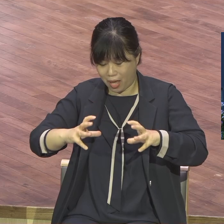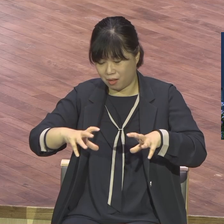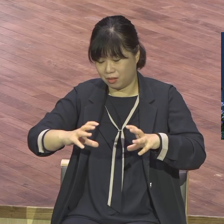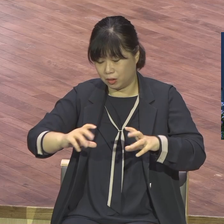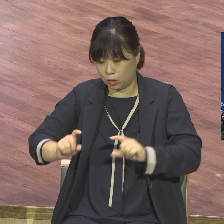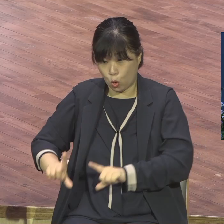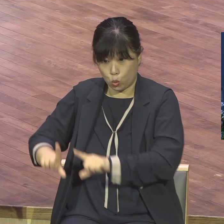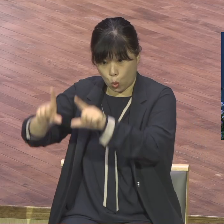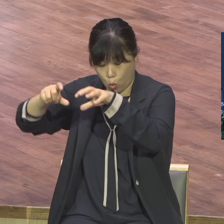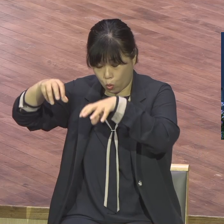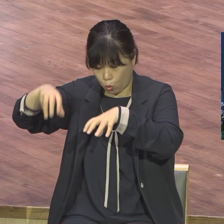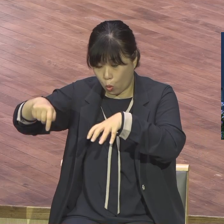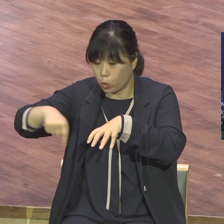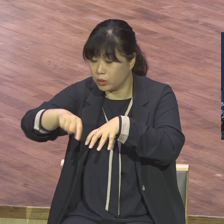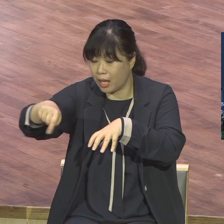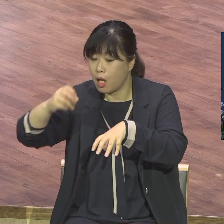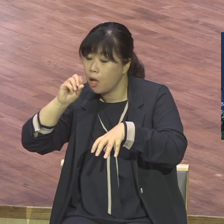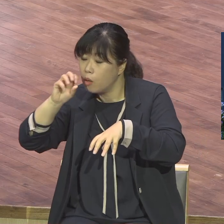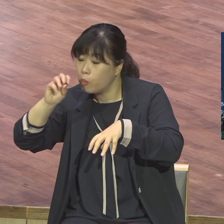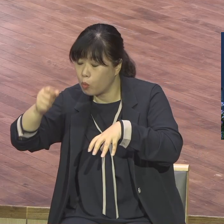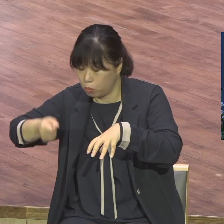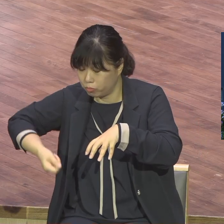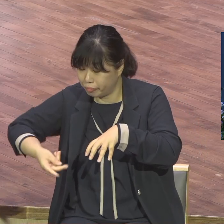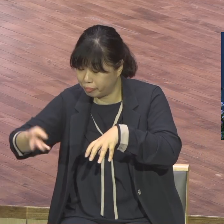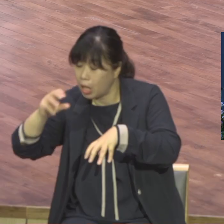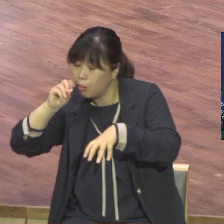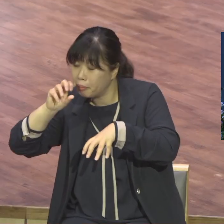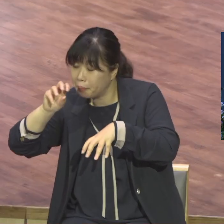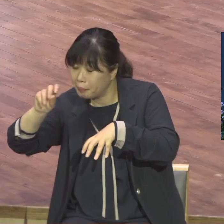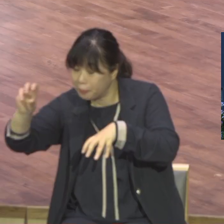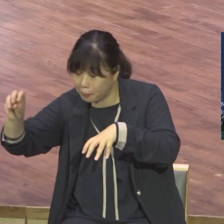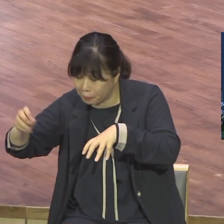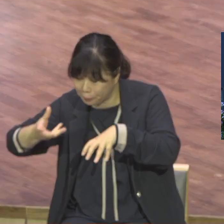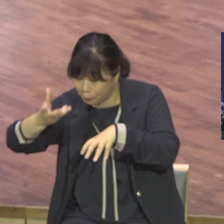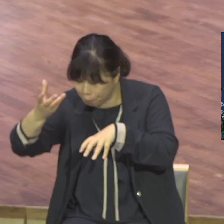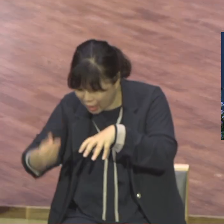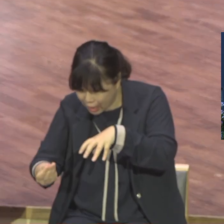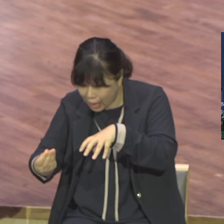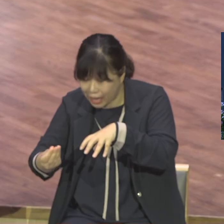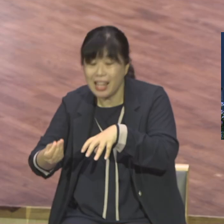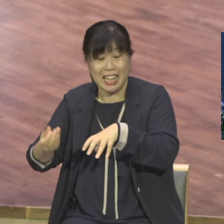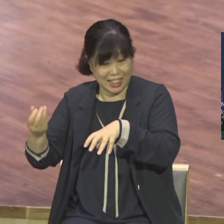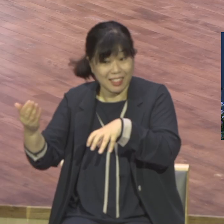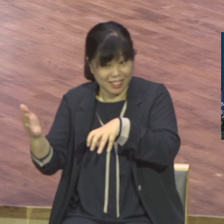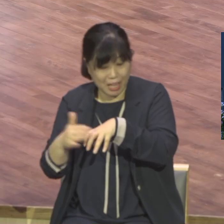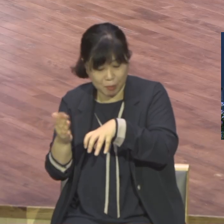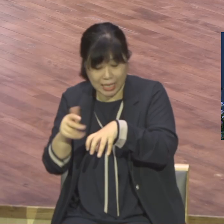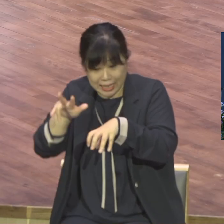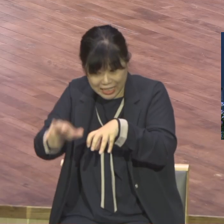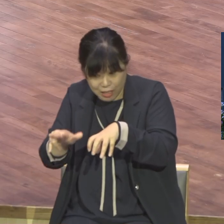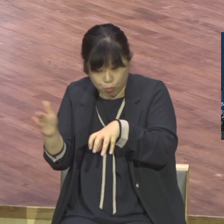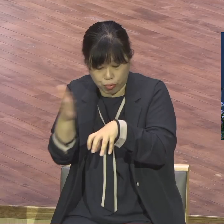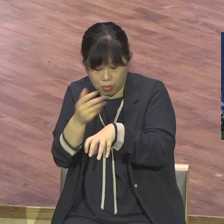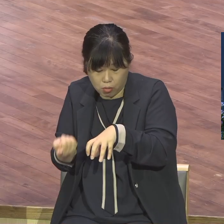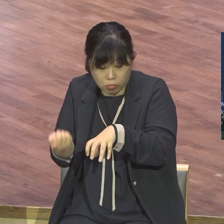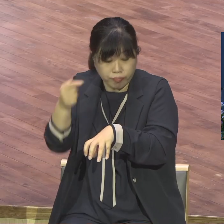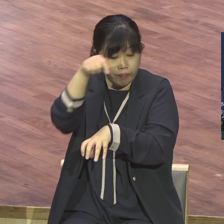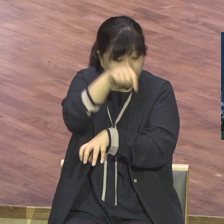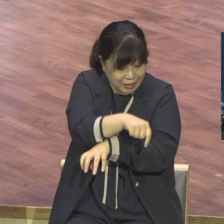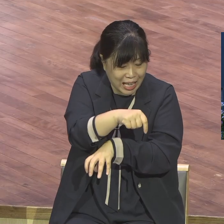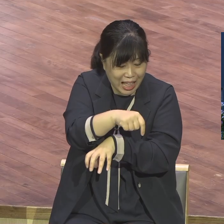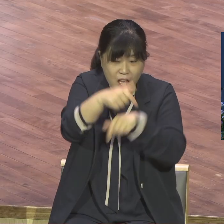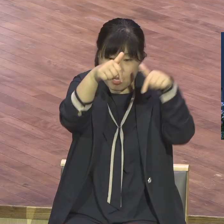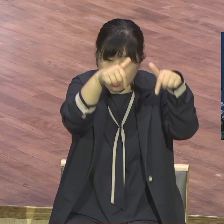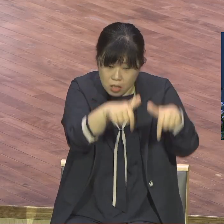로마 교회는 서편 지역, 로마의 전체 서편 지역을 향해서 나가겠다는 말씀이에요.